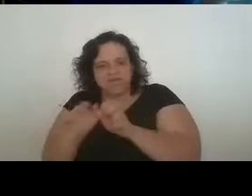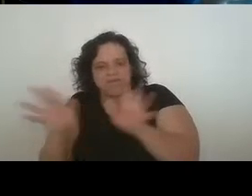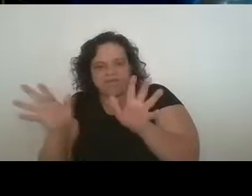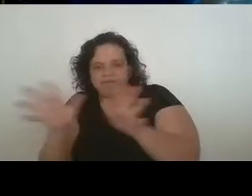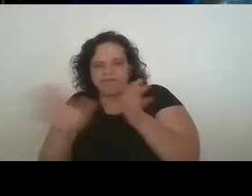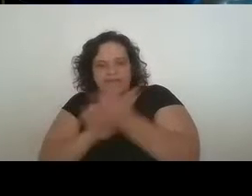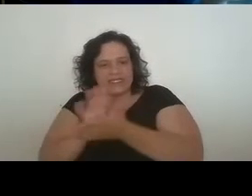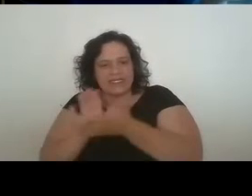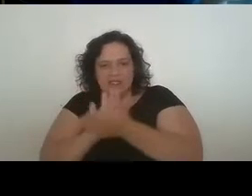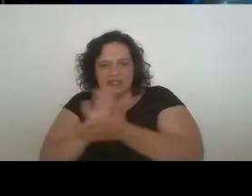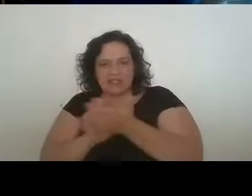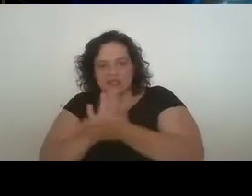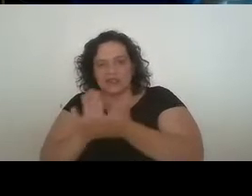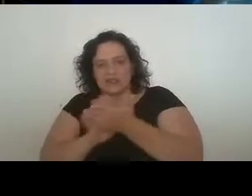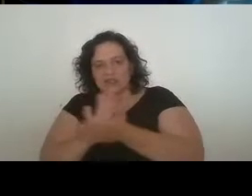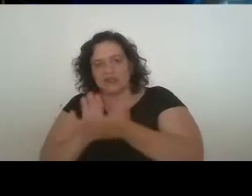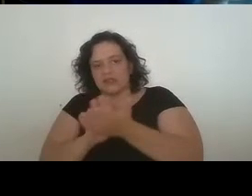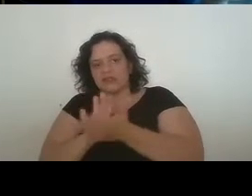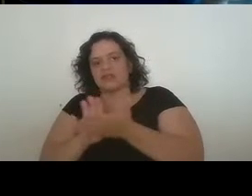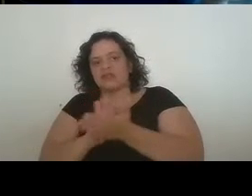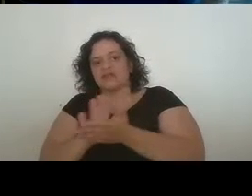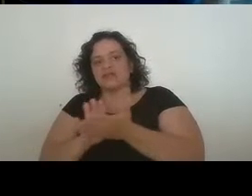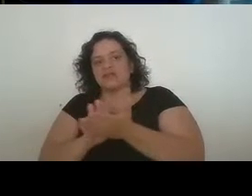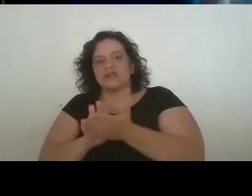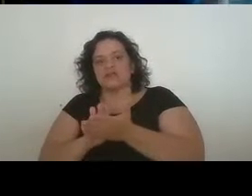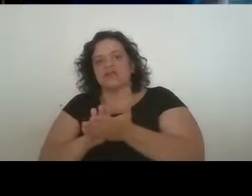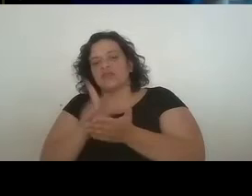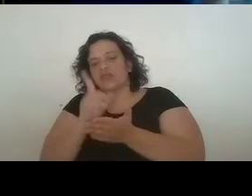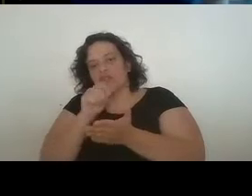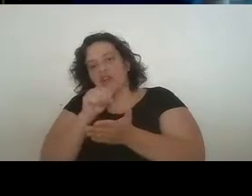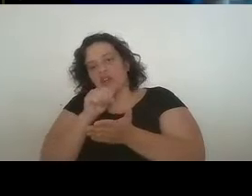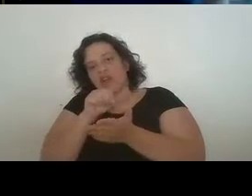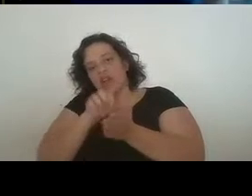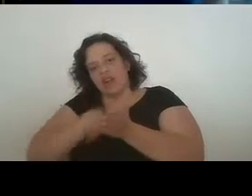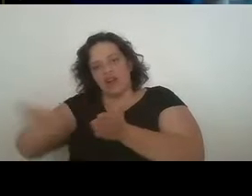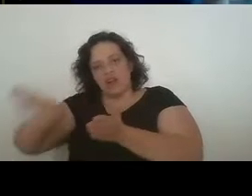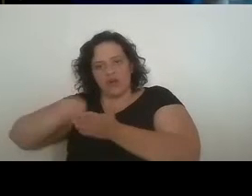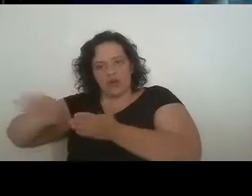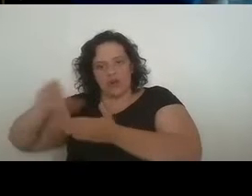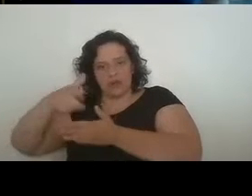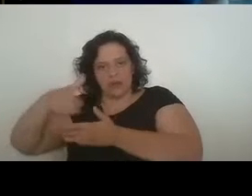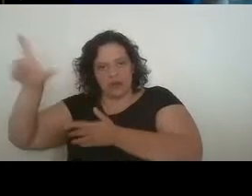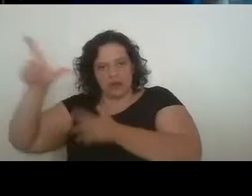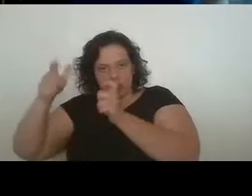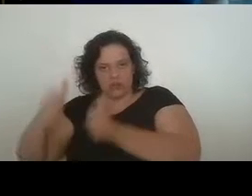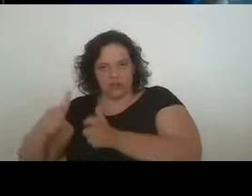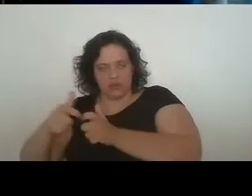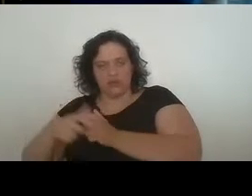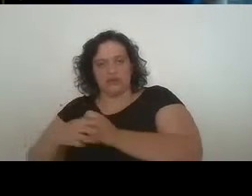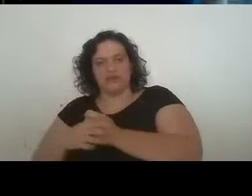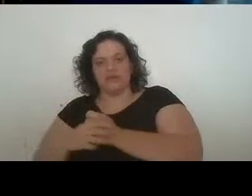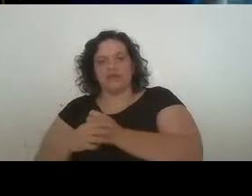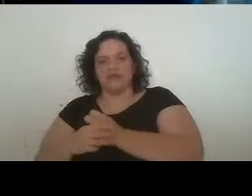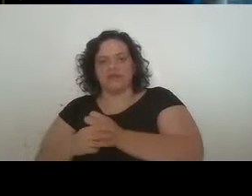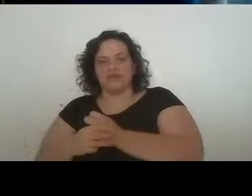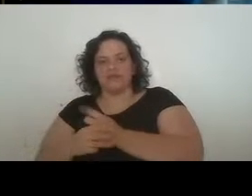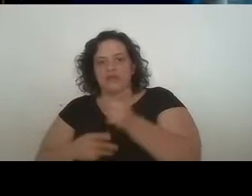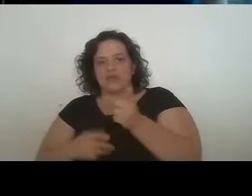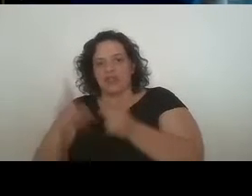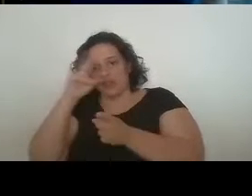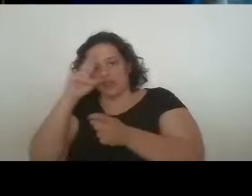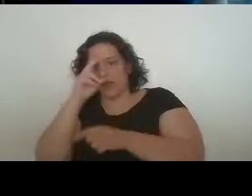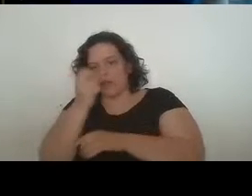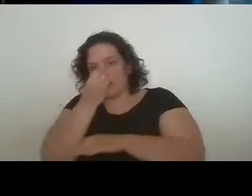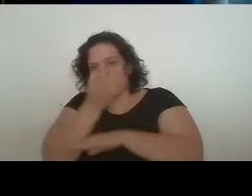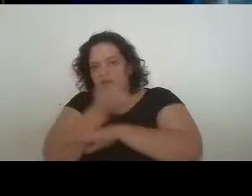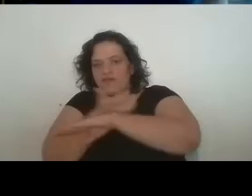uma condução também dessa água para outro lugar. Então, aqui é aquele caso da floreira que eu comentei na imagem de